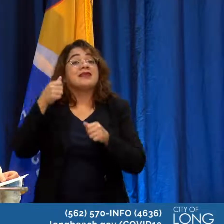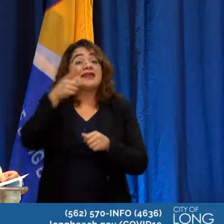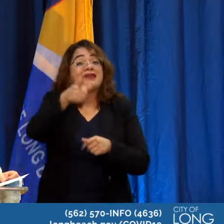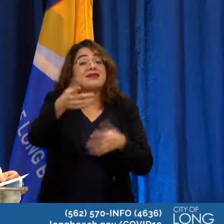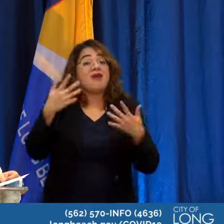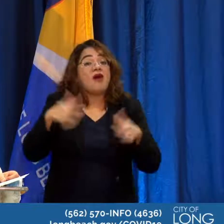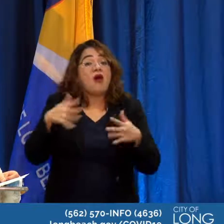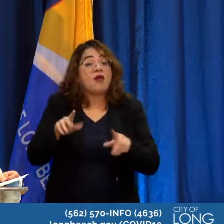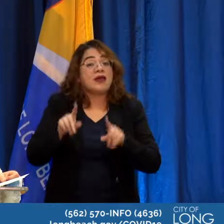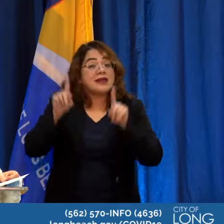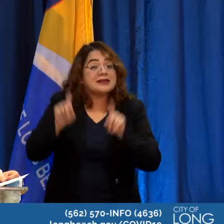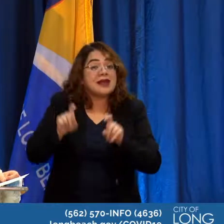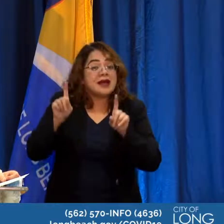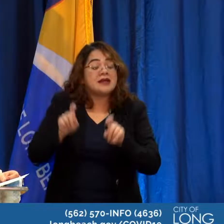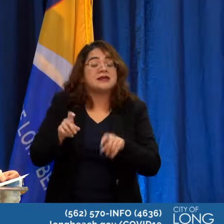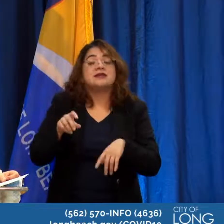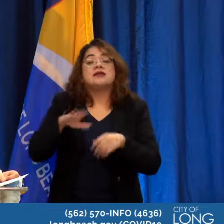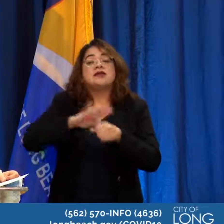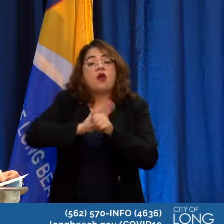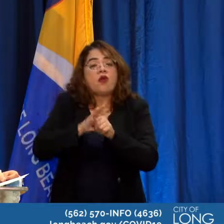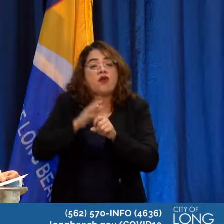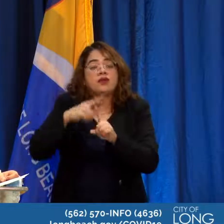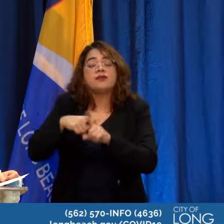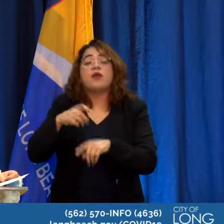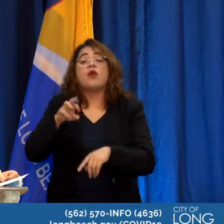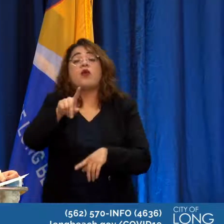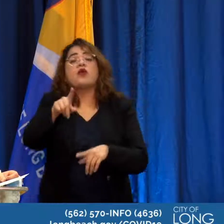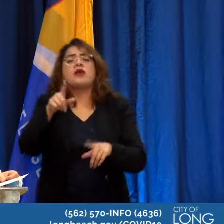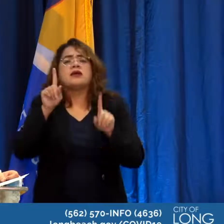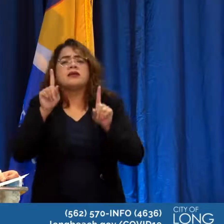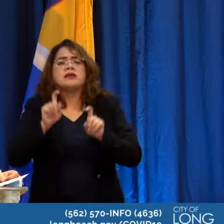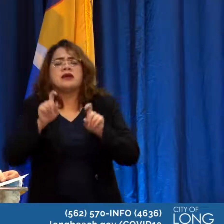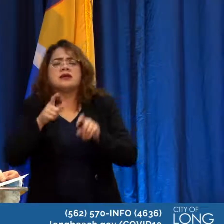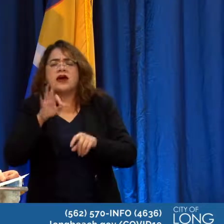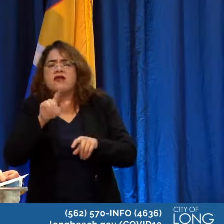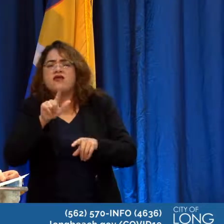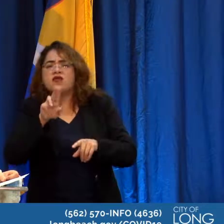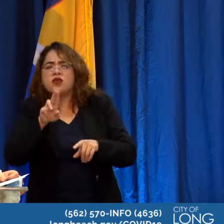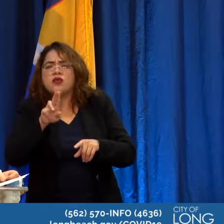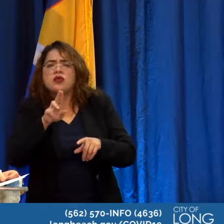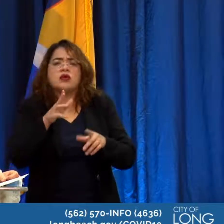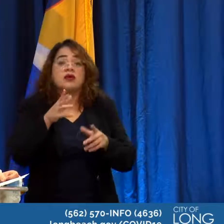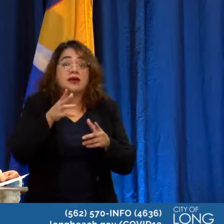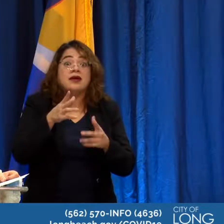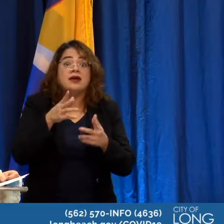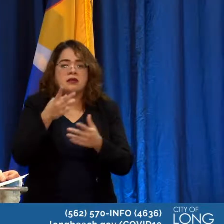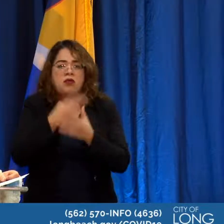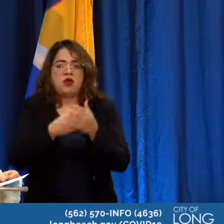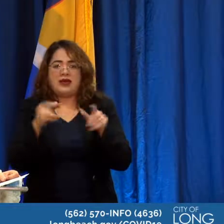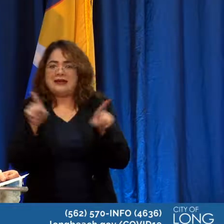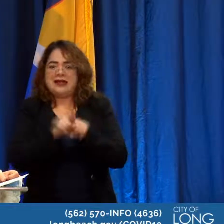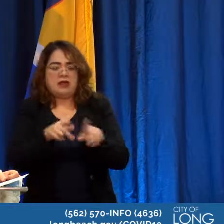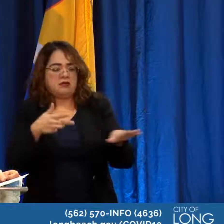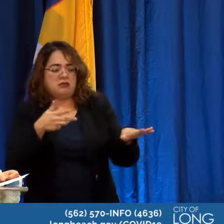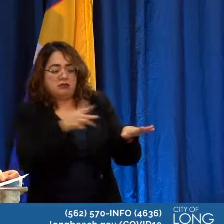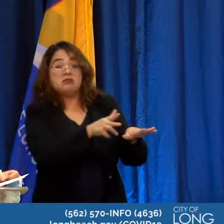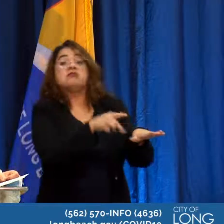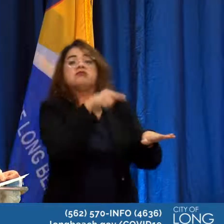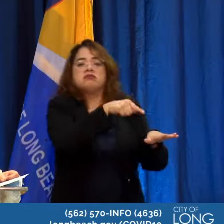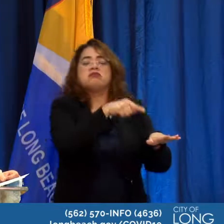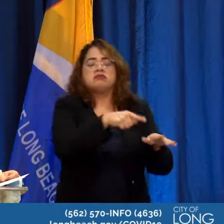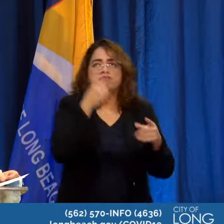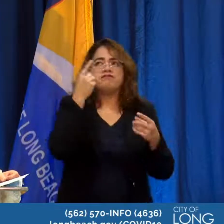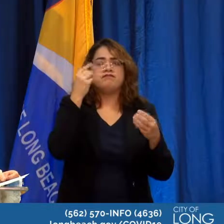año, esa también fue otra forma en que podemos poner en práctica nuestras estrategias de